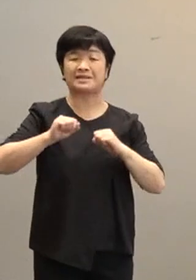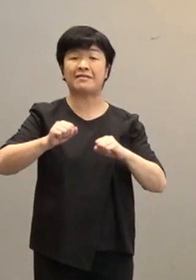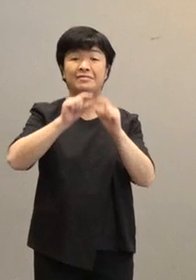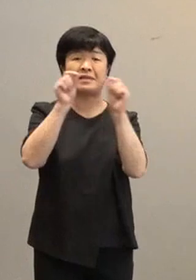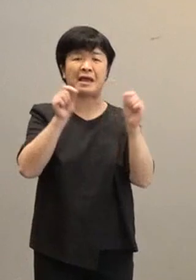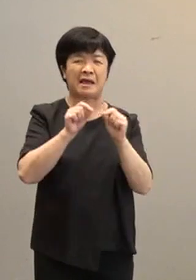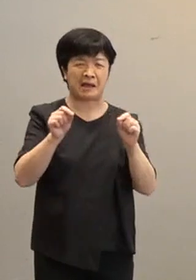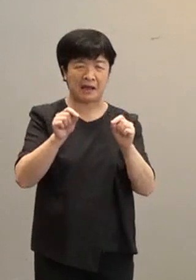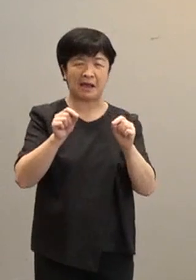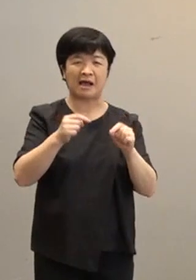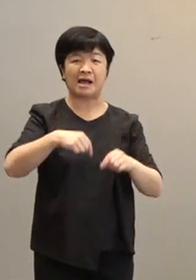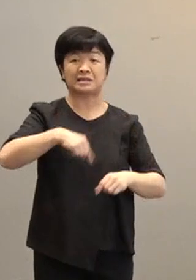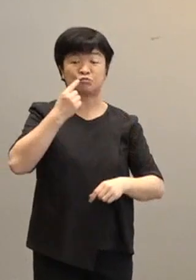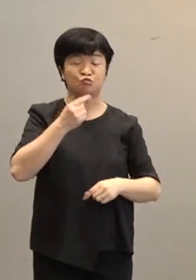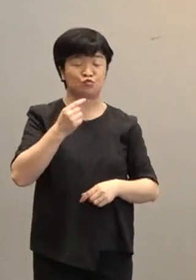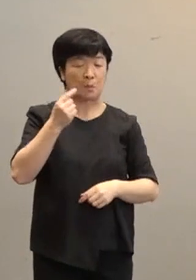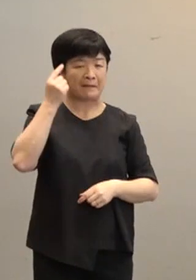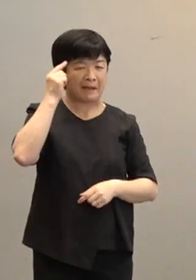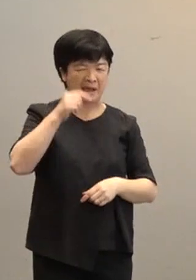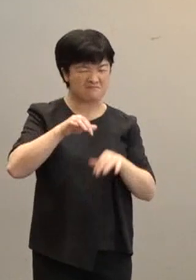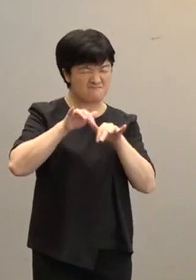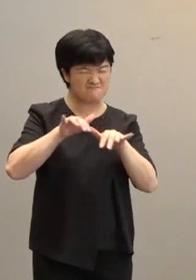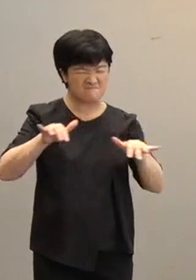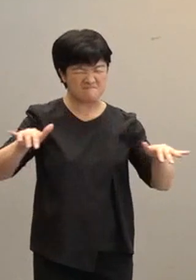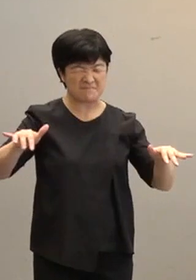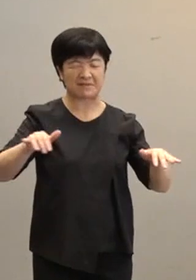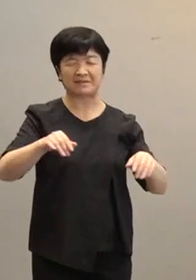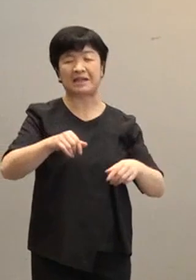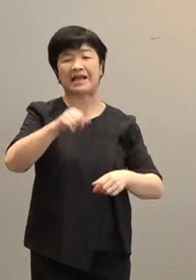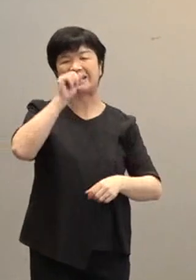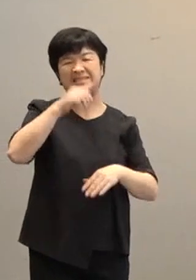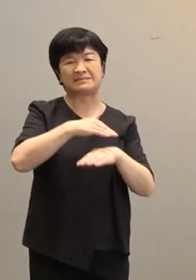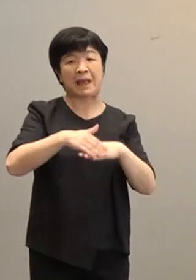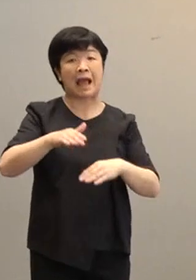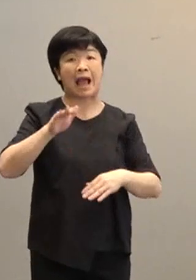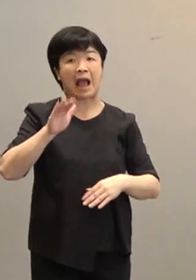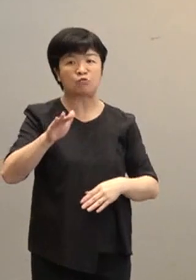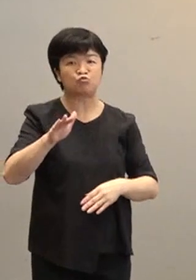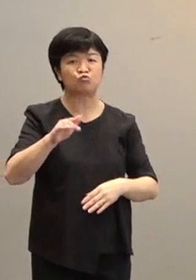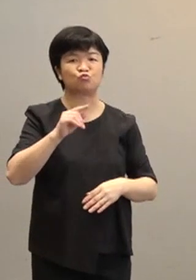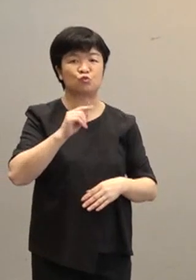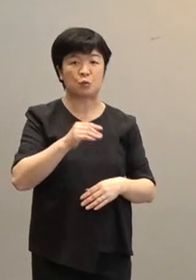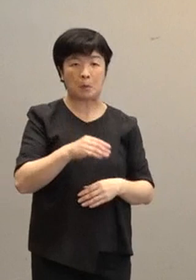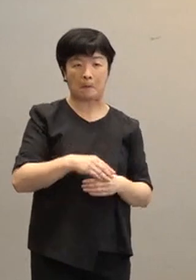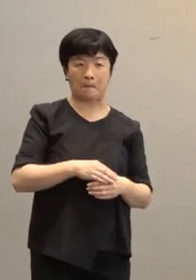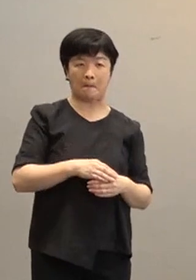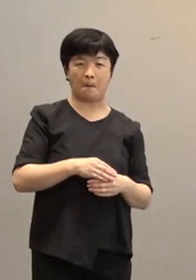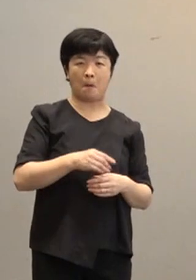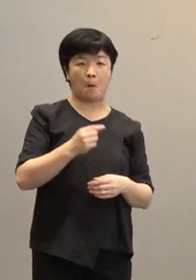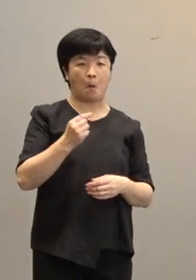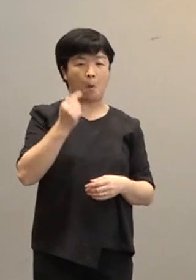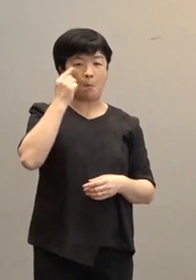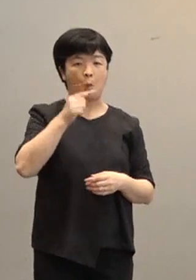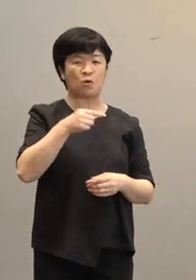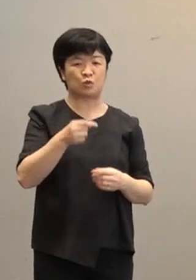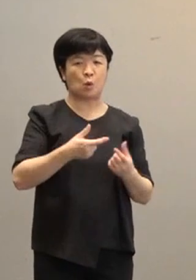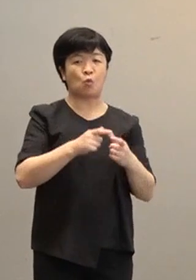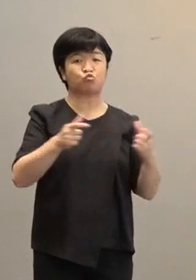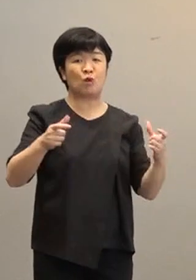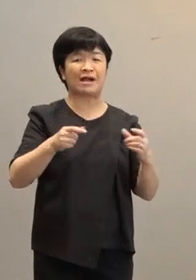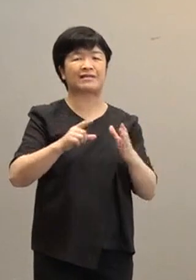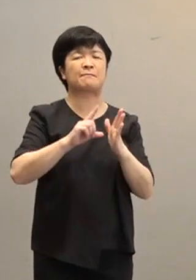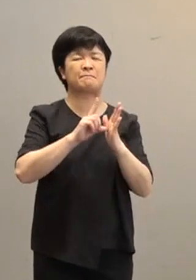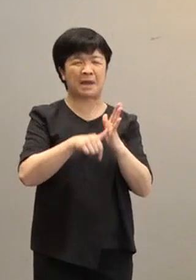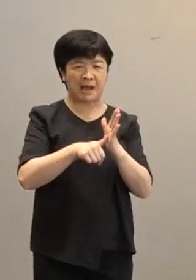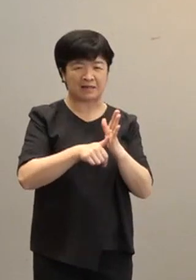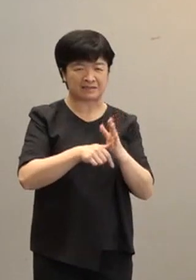布することが、なんていうんですか、メリットがあるというふうに思われてしまってはあの続発する可能性がありますので、まあ、